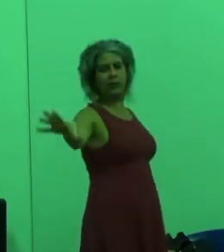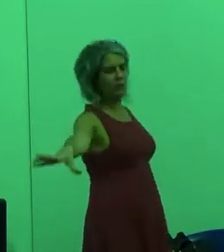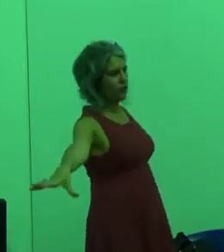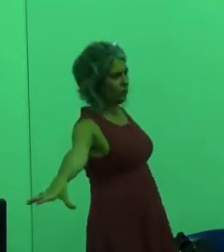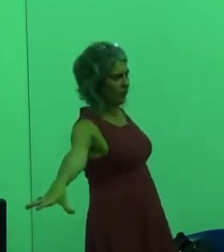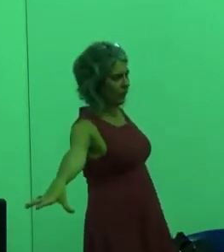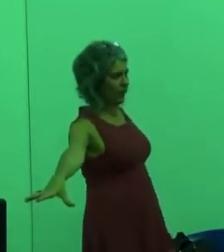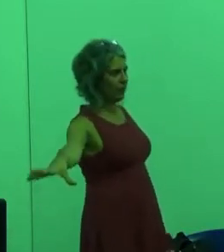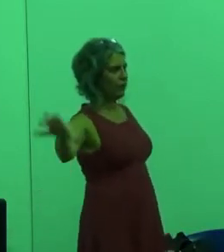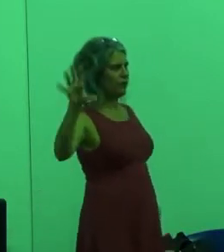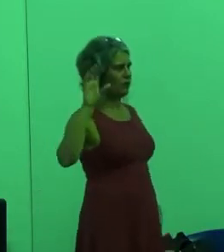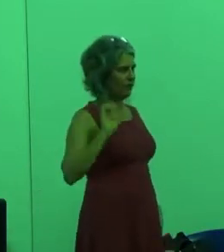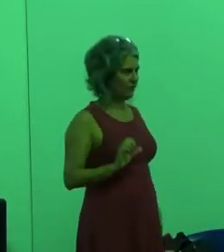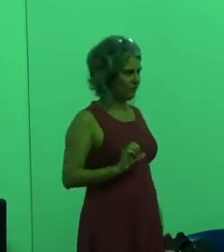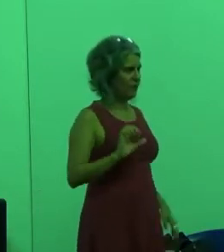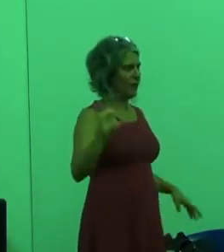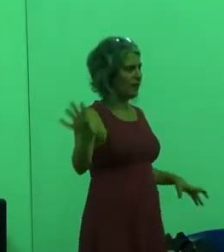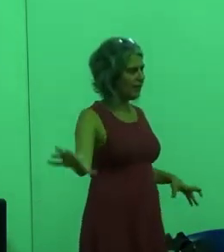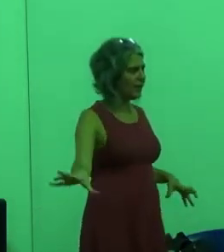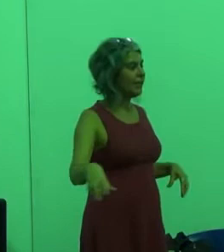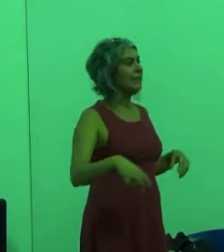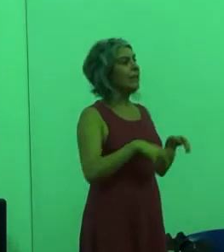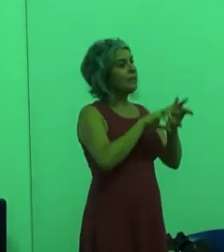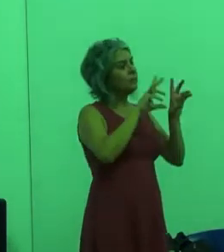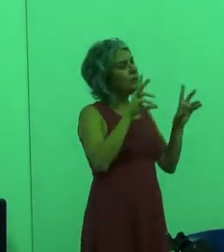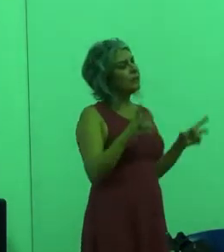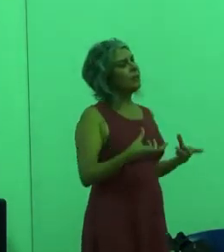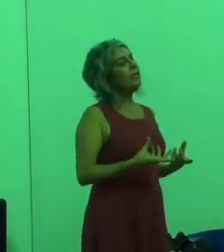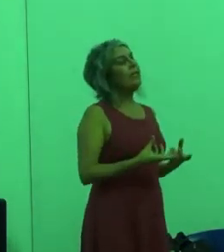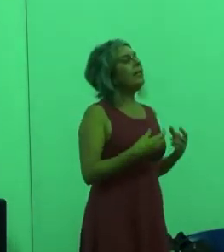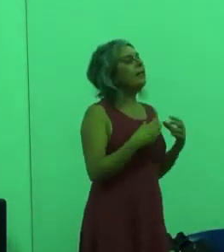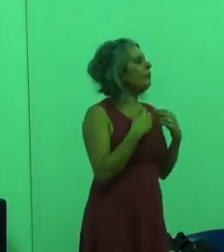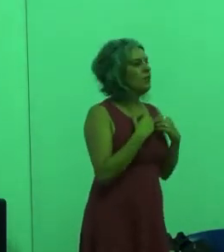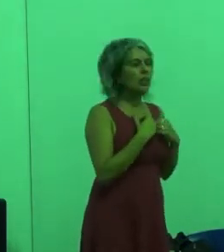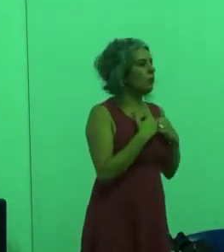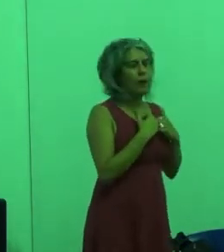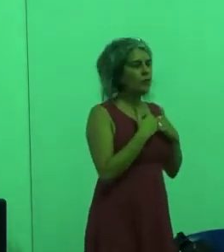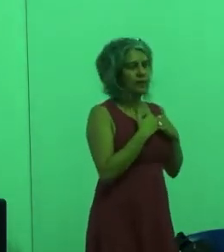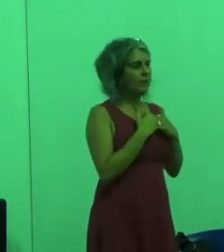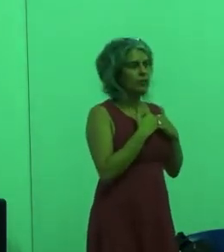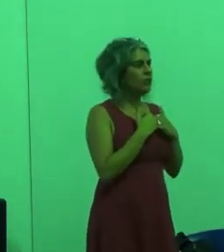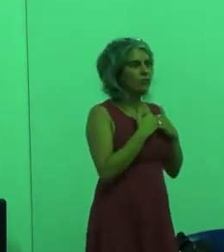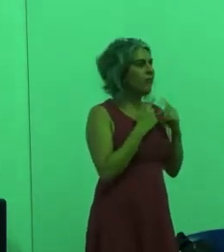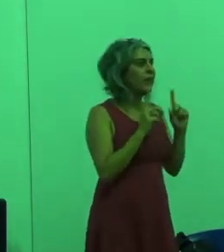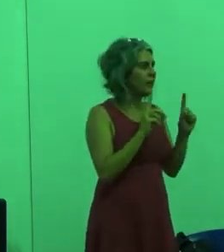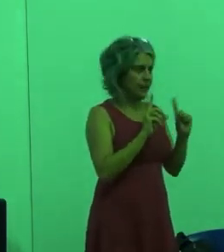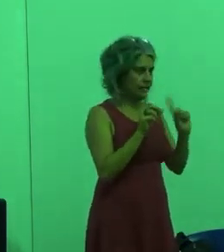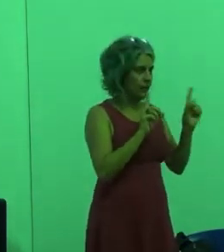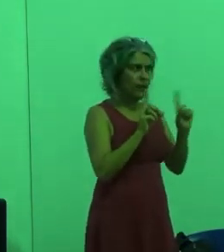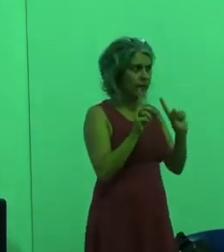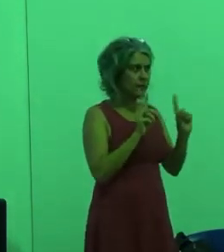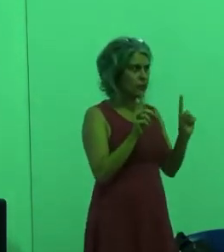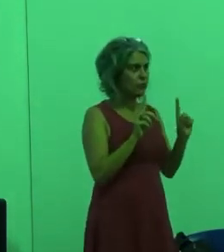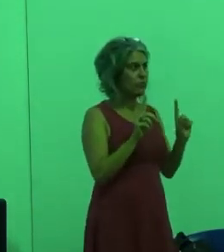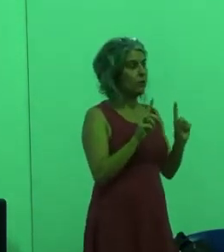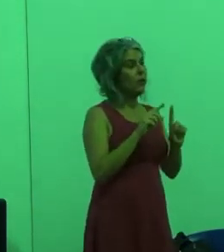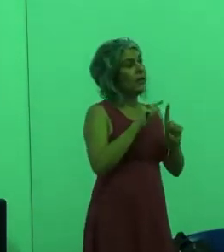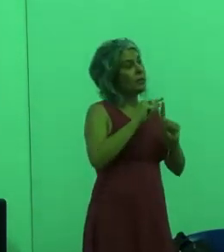prato de comida que ele acabou de comer ali. Então, tem... E veja, eu não acho que nada disso é fake, não é essa a discussão. Mas